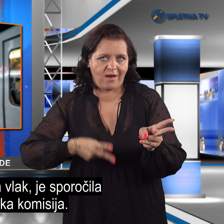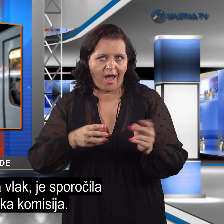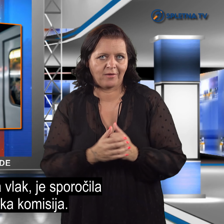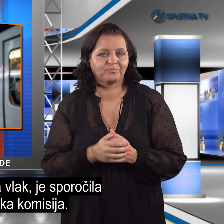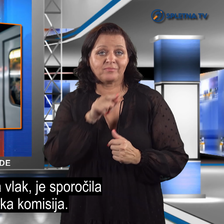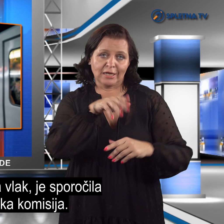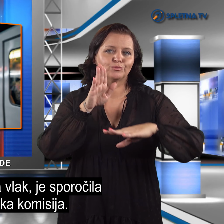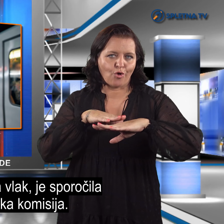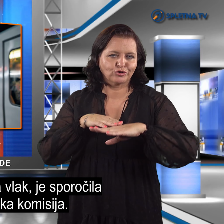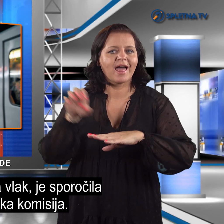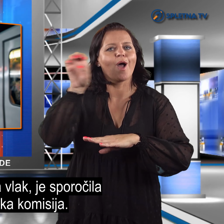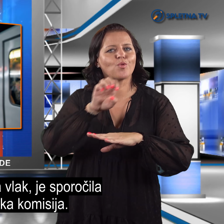komisija.